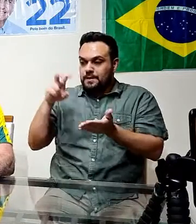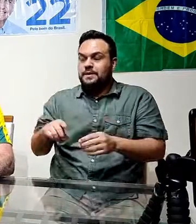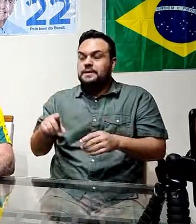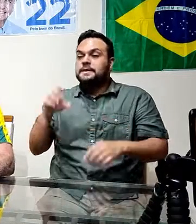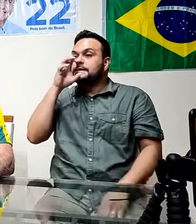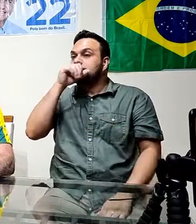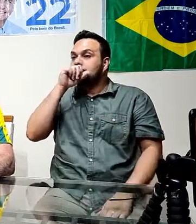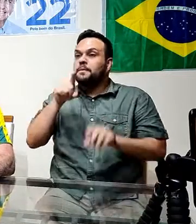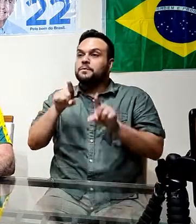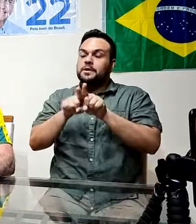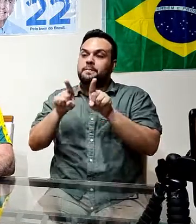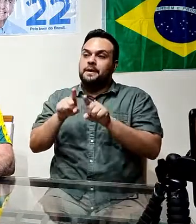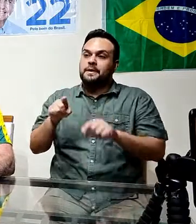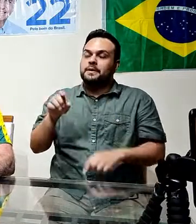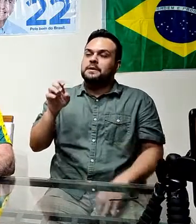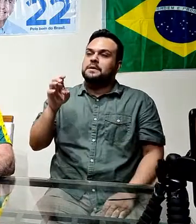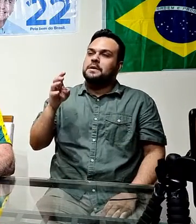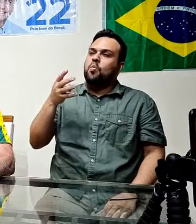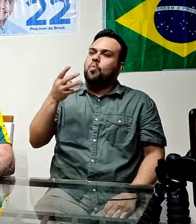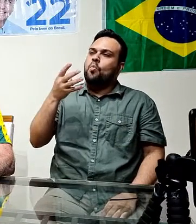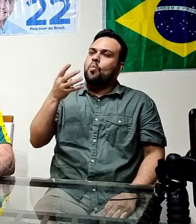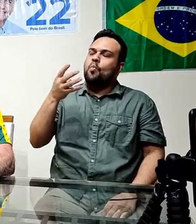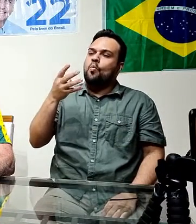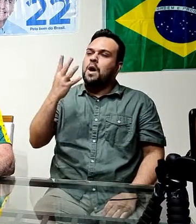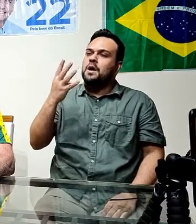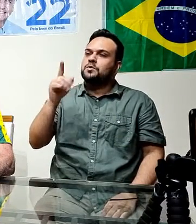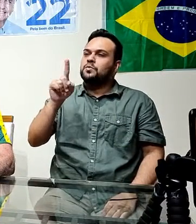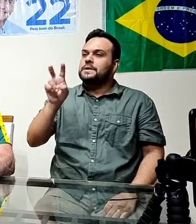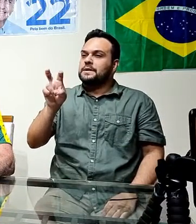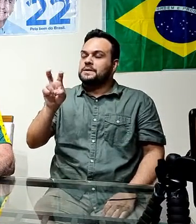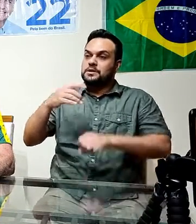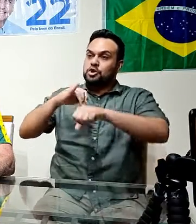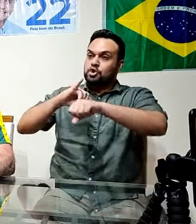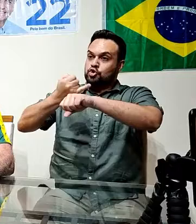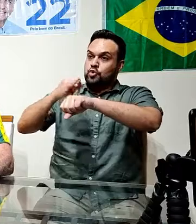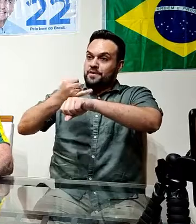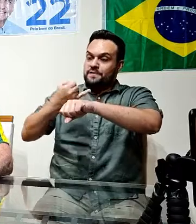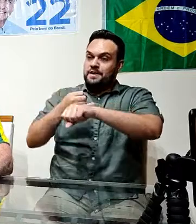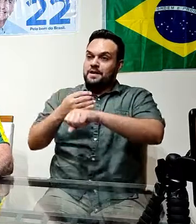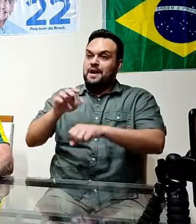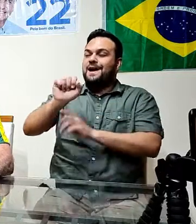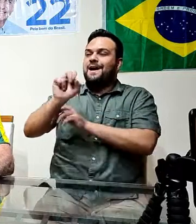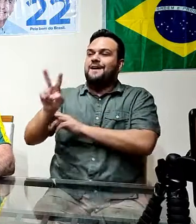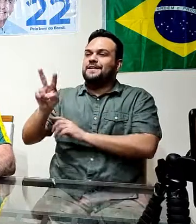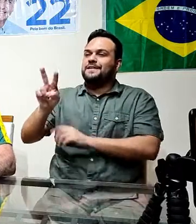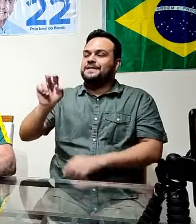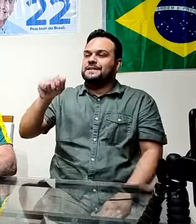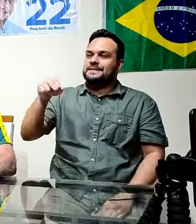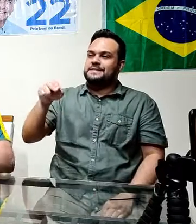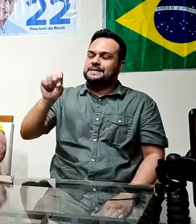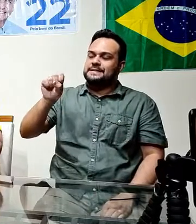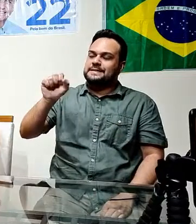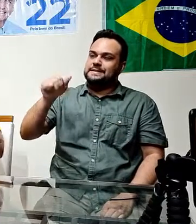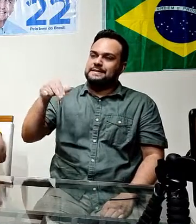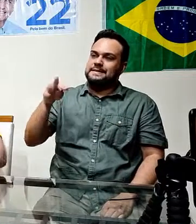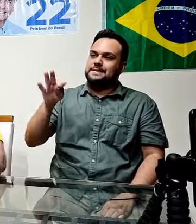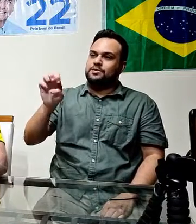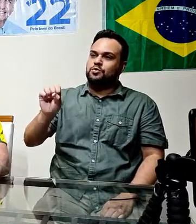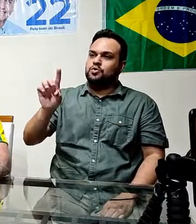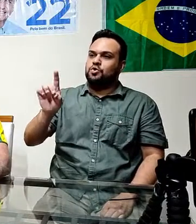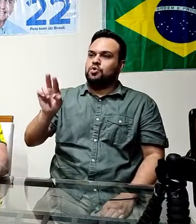também, 16h15, lá em Joinville. Na Avenida Santos Dumont, esse é o próximo aeroporto, também o